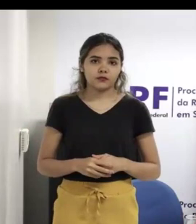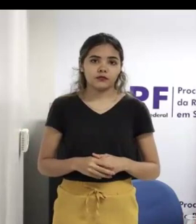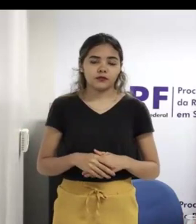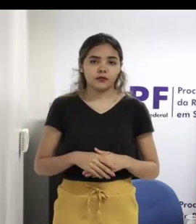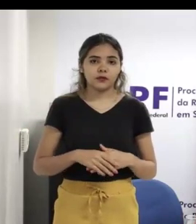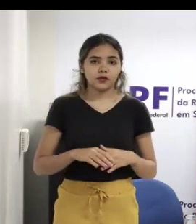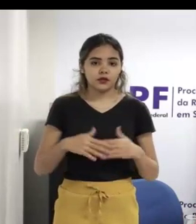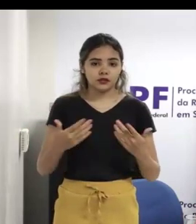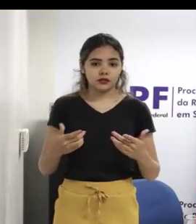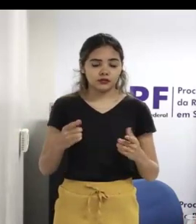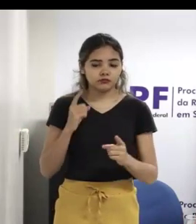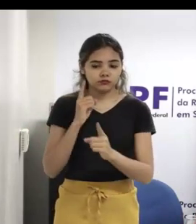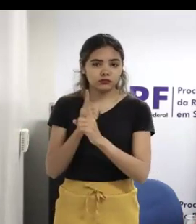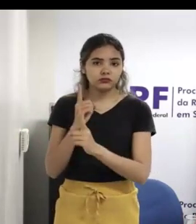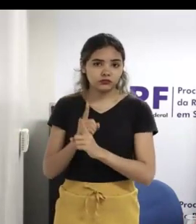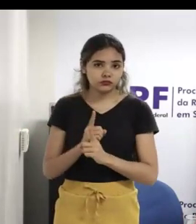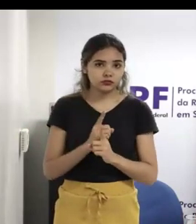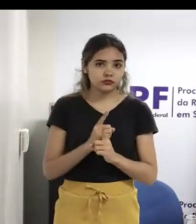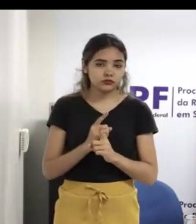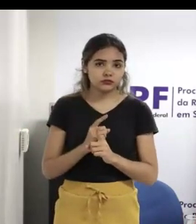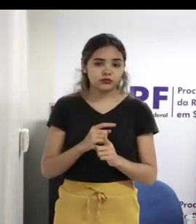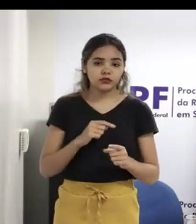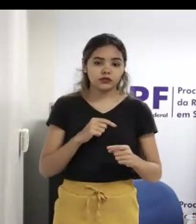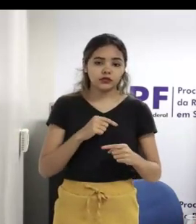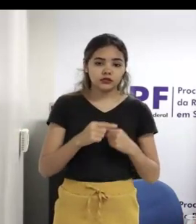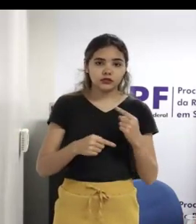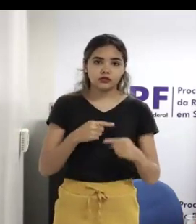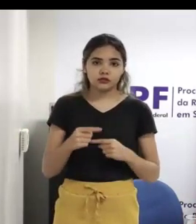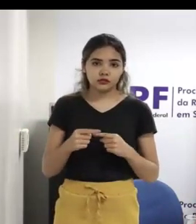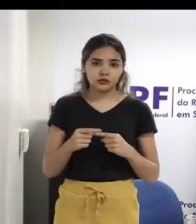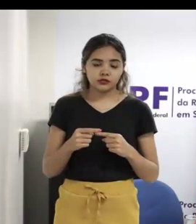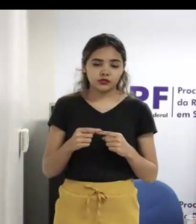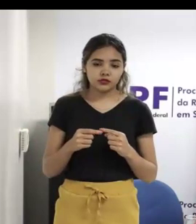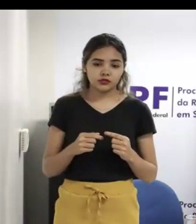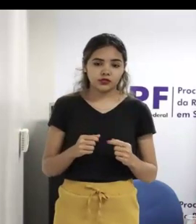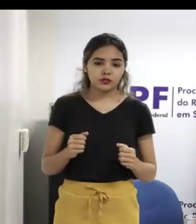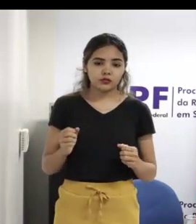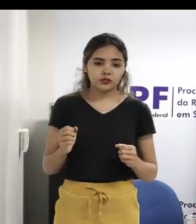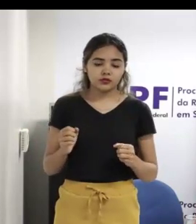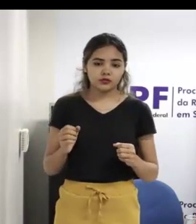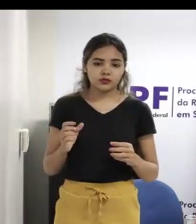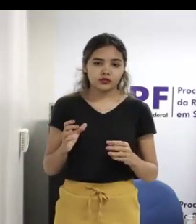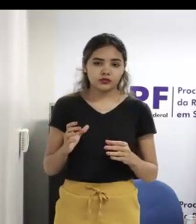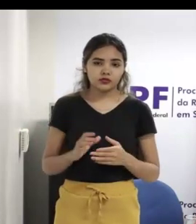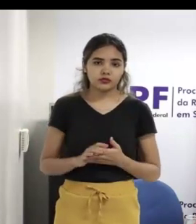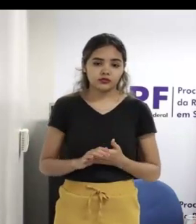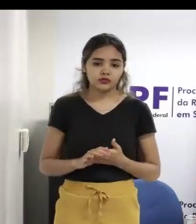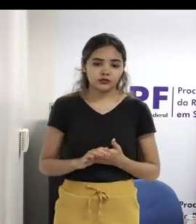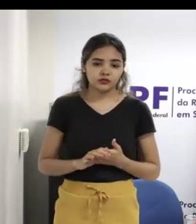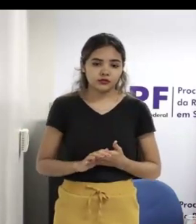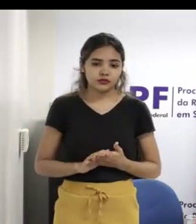começar as representações para assegurar o que está lá ah ele vai apagar vai mas